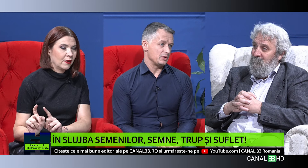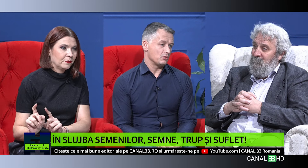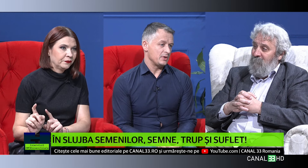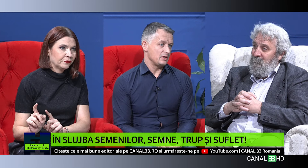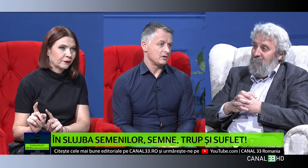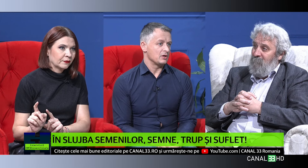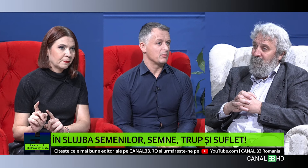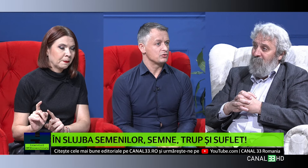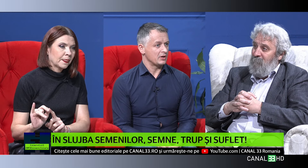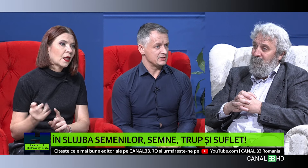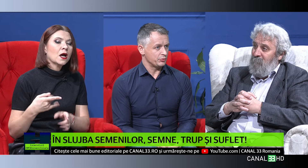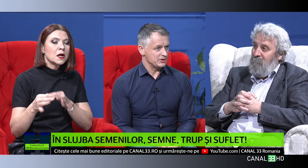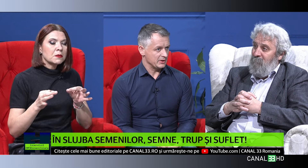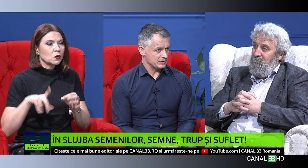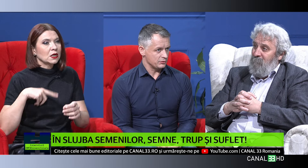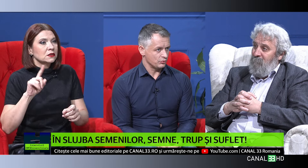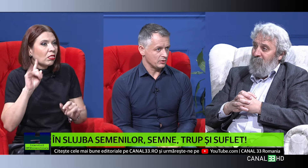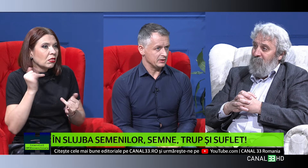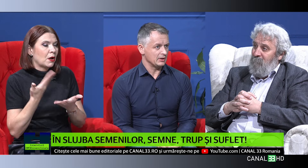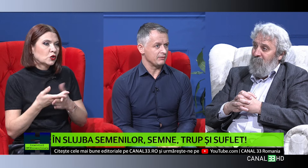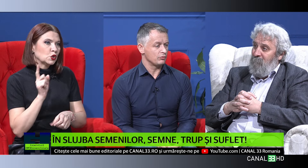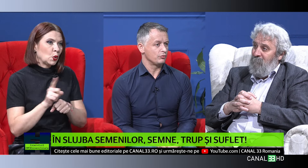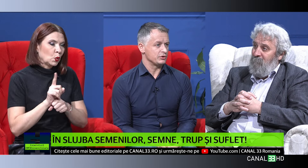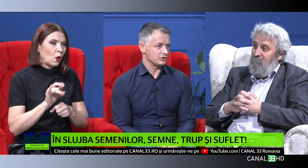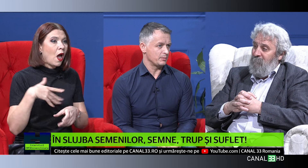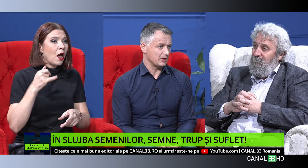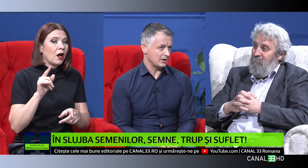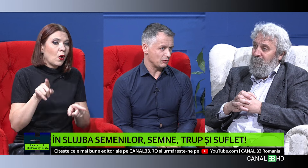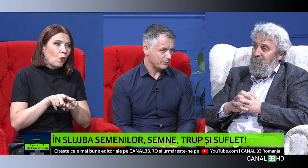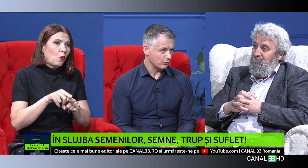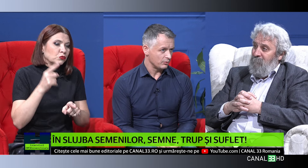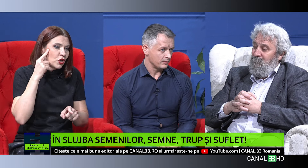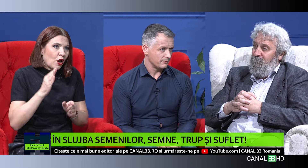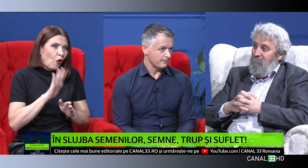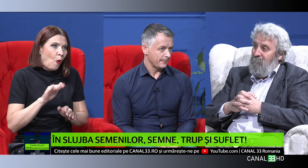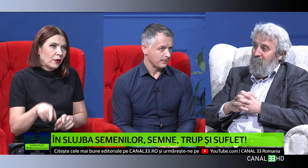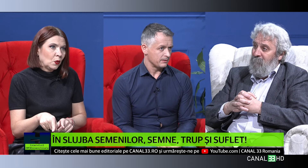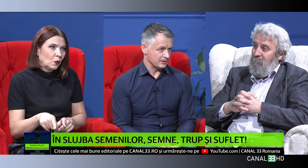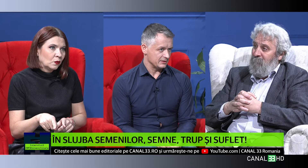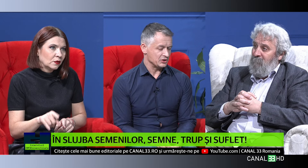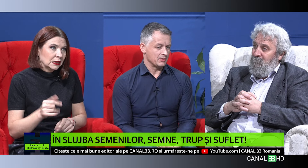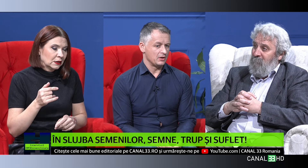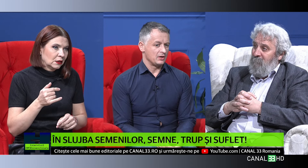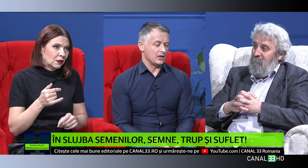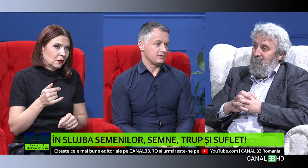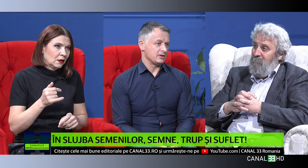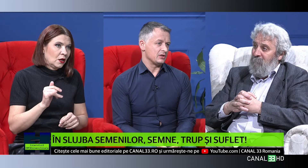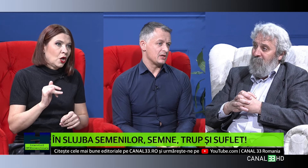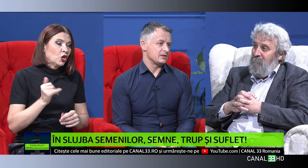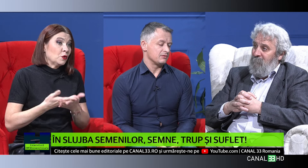proprii copii, în măsura în care este posibil acest lucru, adică la nivelul cunoștințelor pe care le are copilul. Să ne înțelegem. Astfel că de aceea este